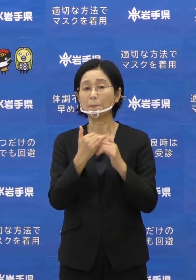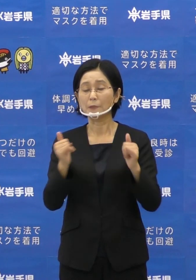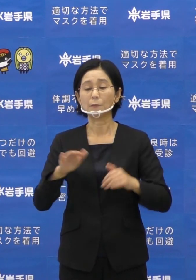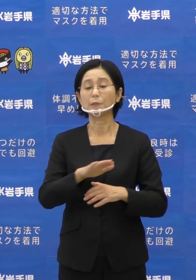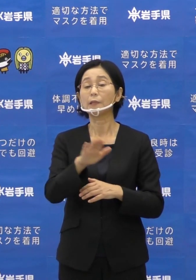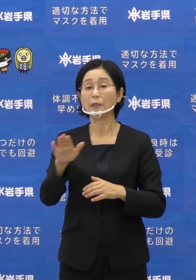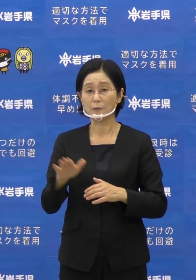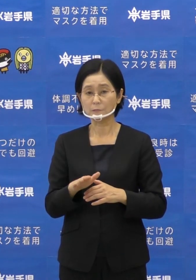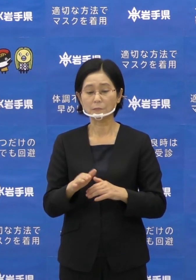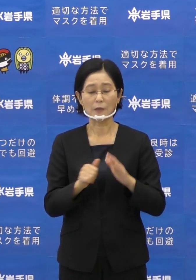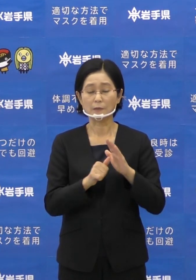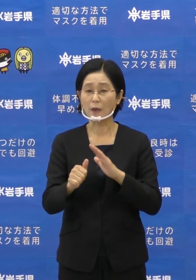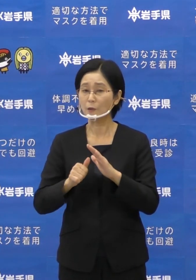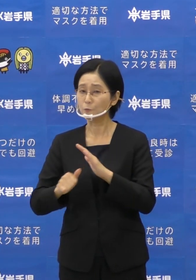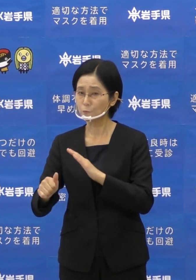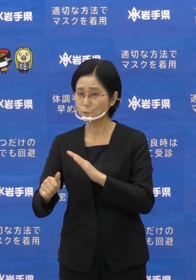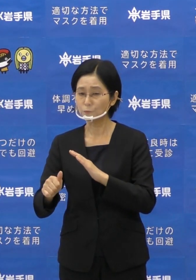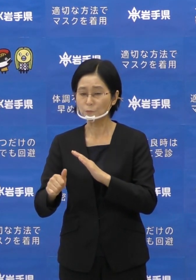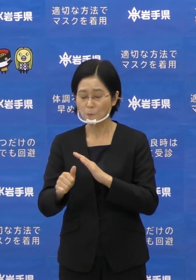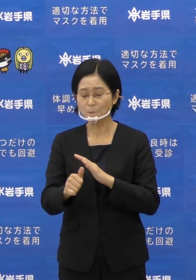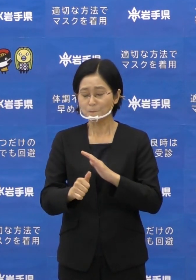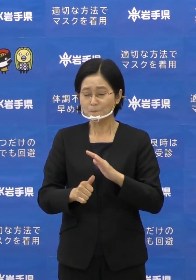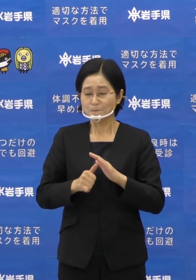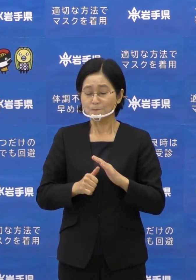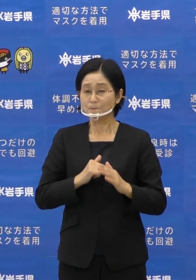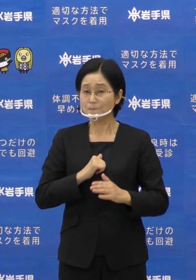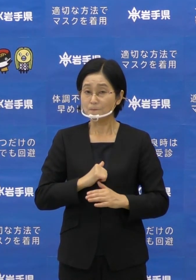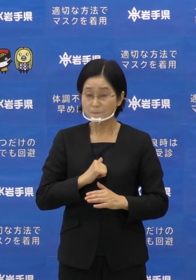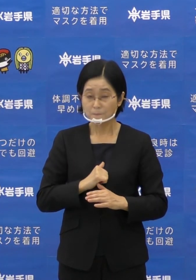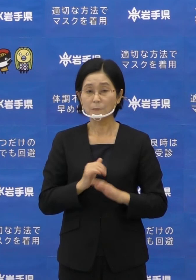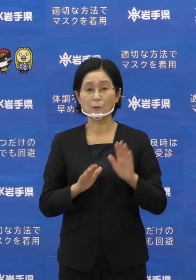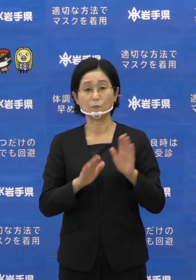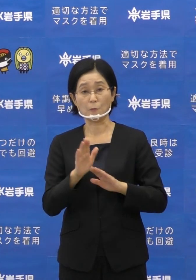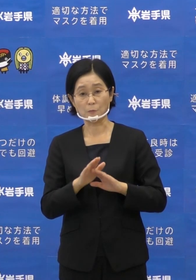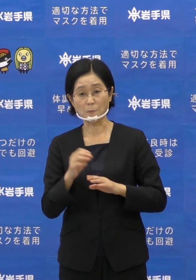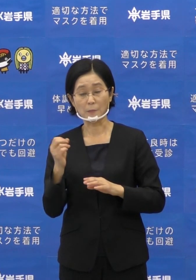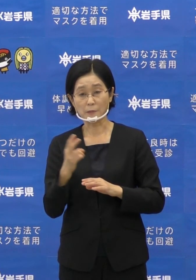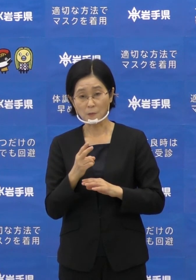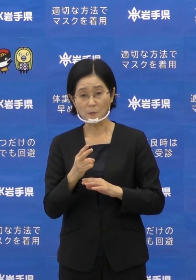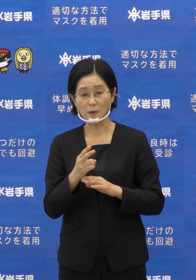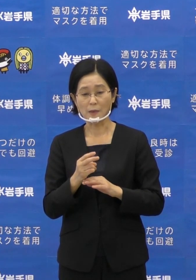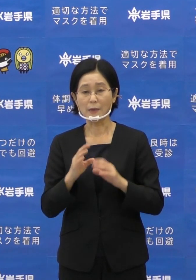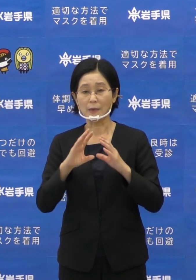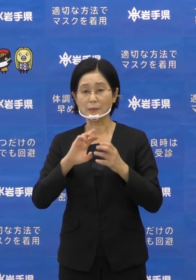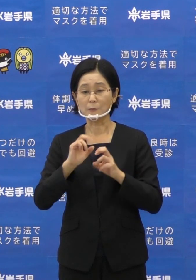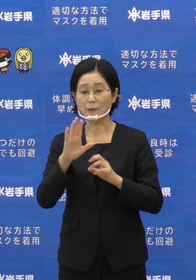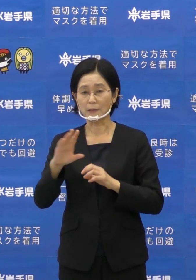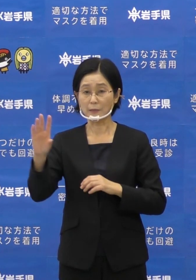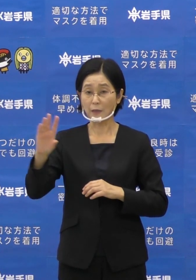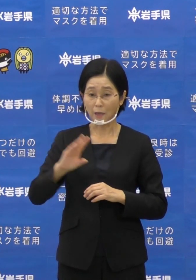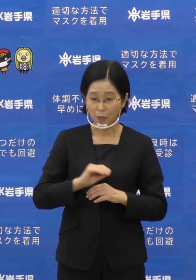外出の自粛など、それから帰省の自粛など、